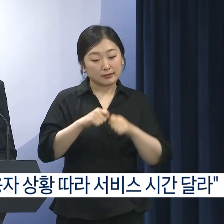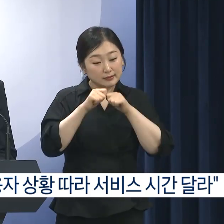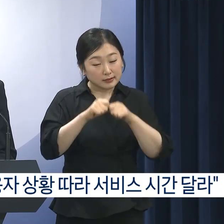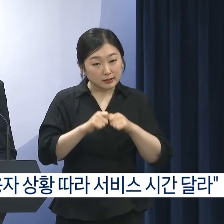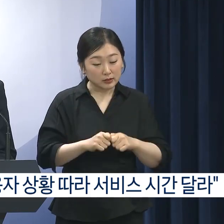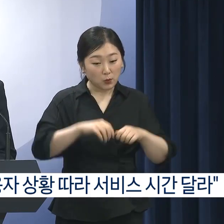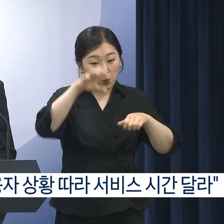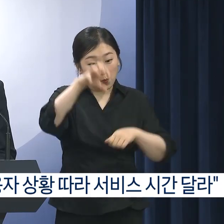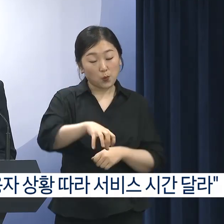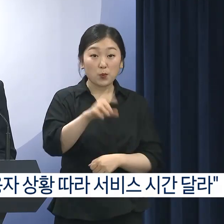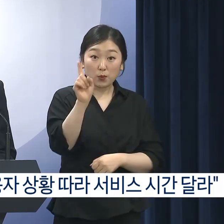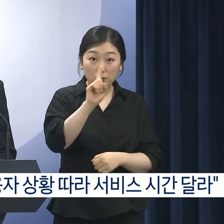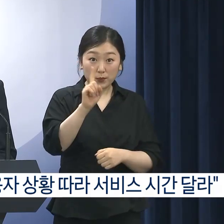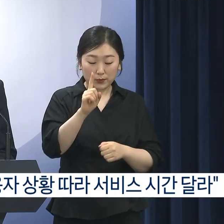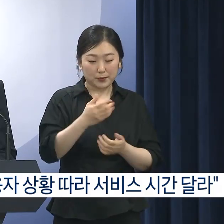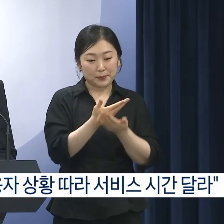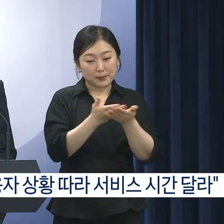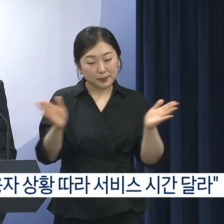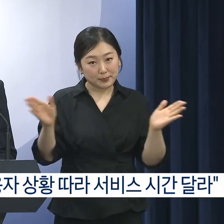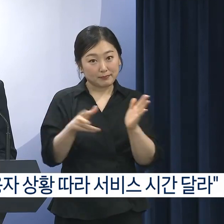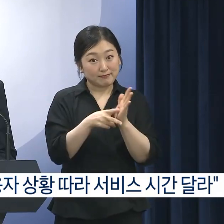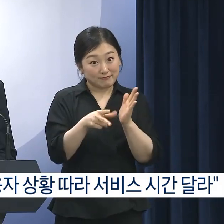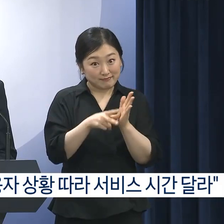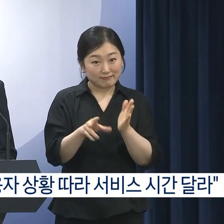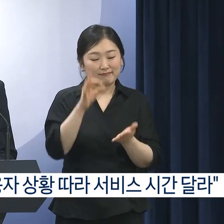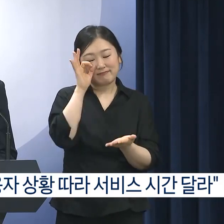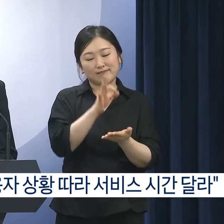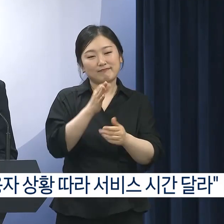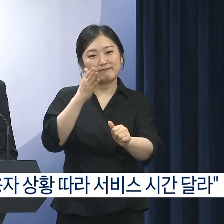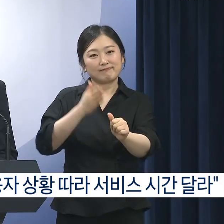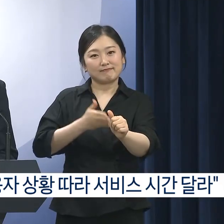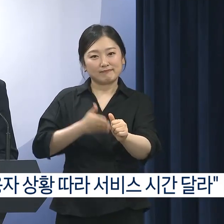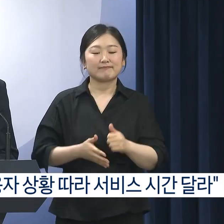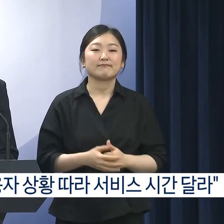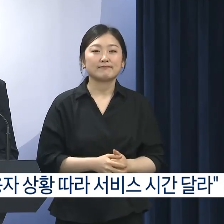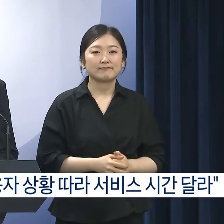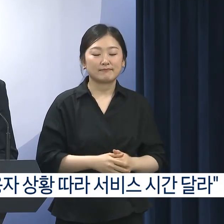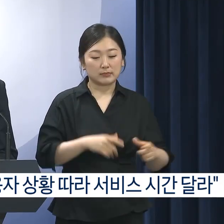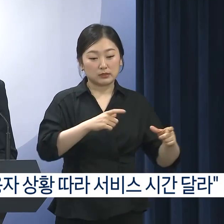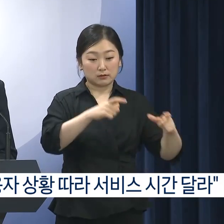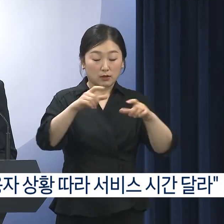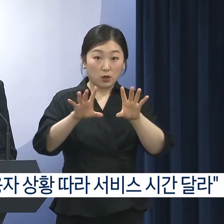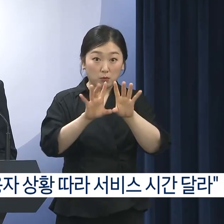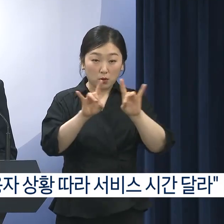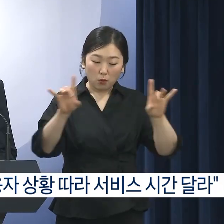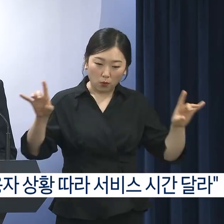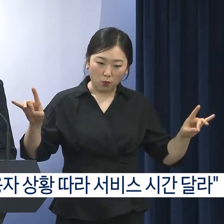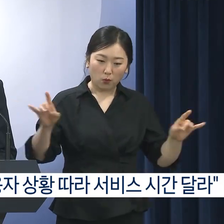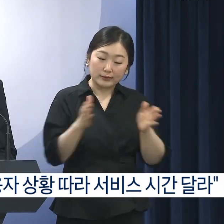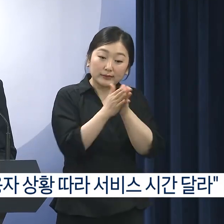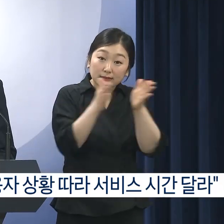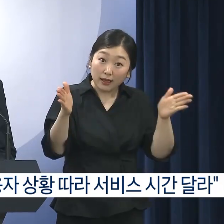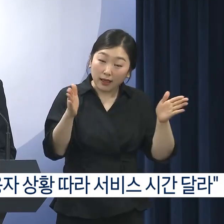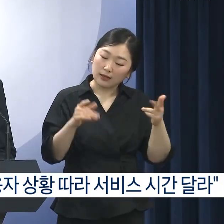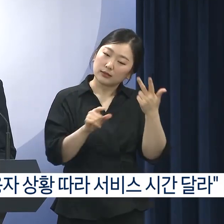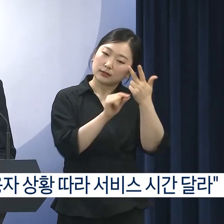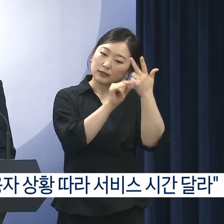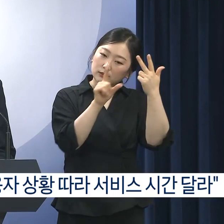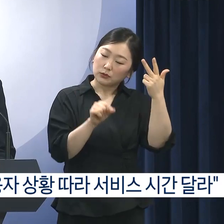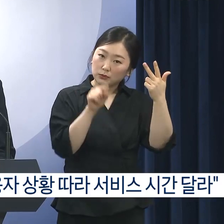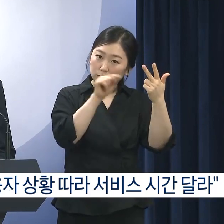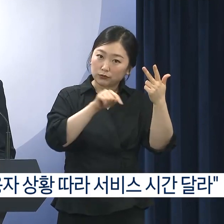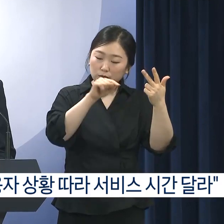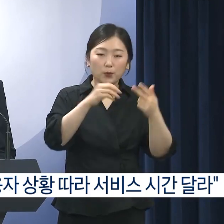지역은 배포된 보도자를 통해서 참고해 주시기 바랍니다. 지역별로 서비스 제공 시기는 7월 중 홈페이지를